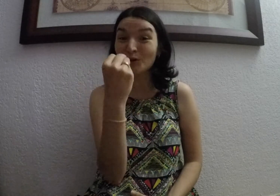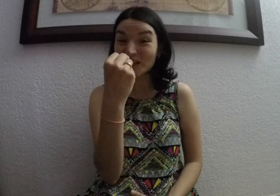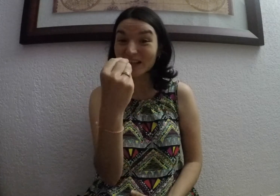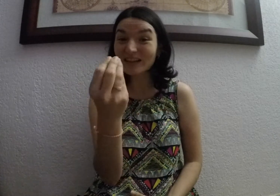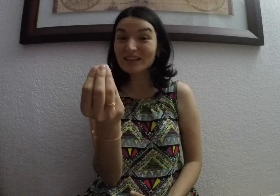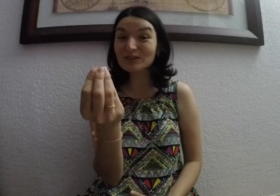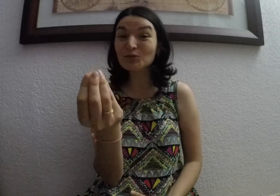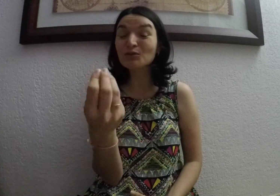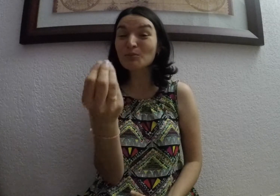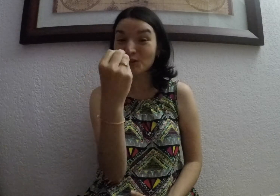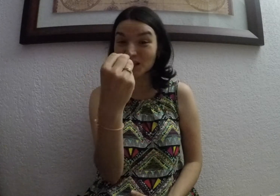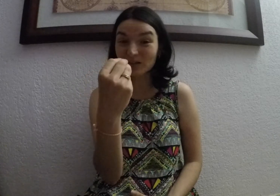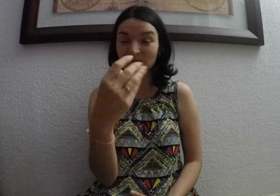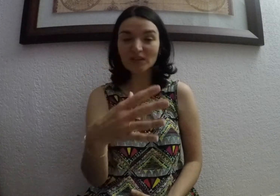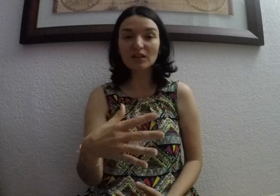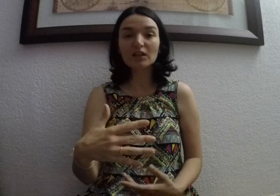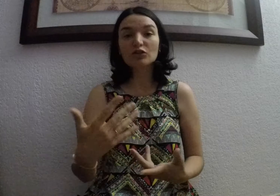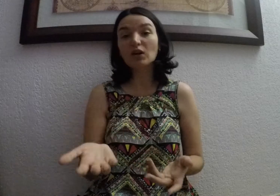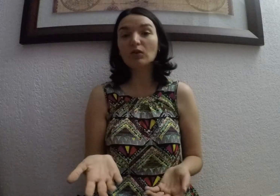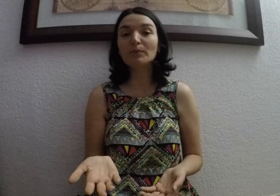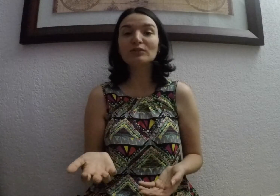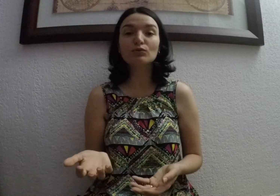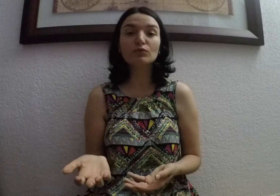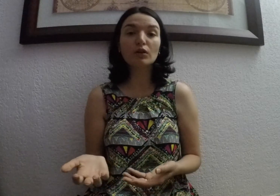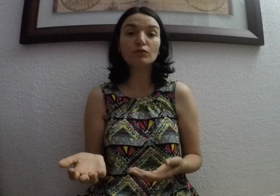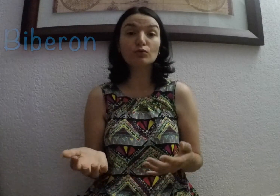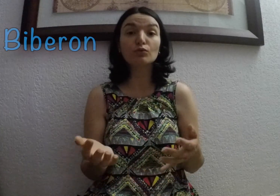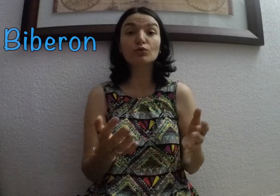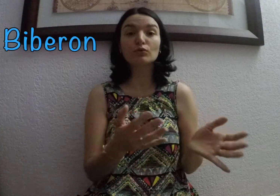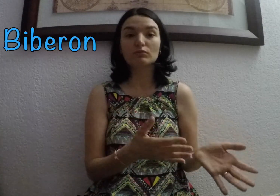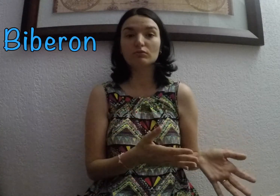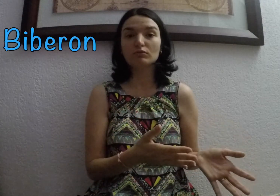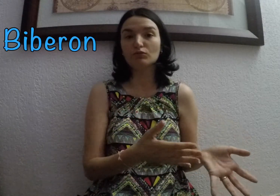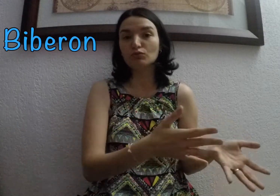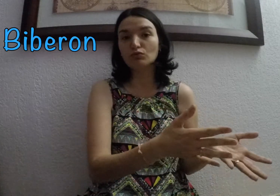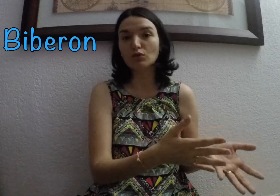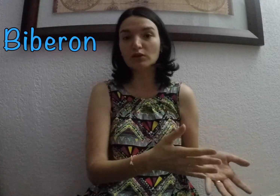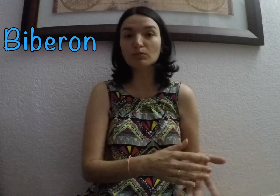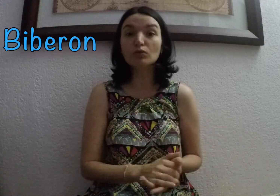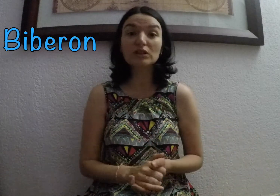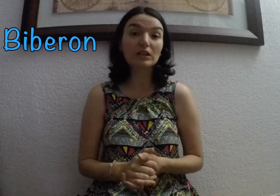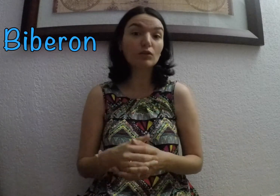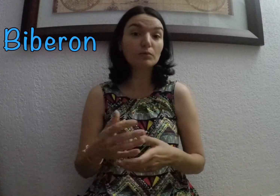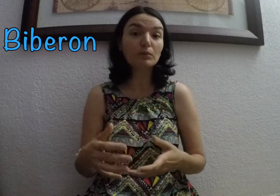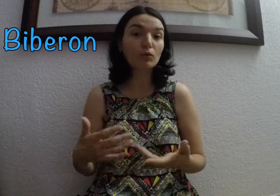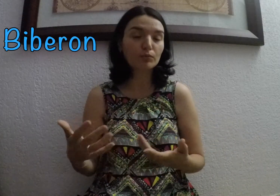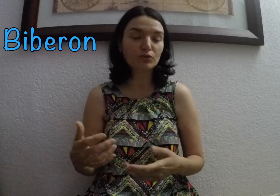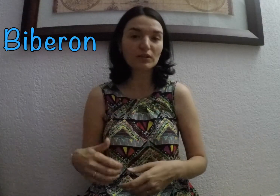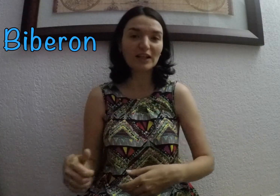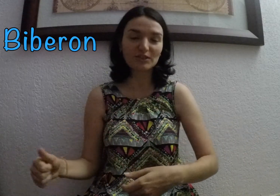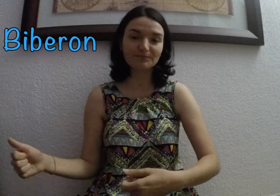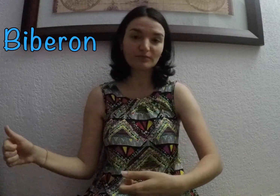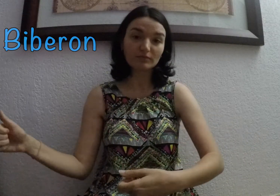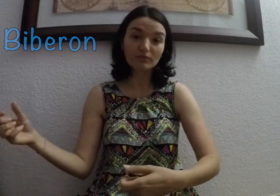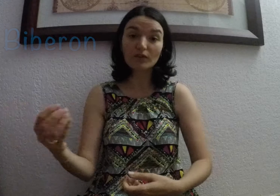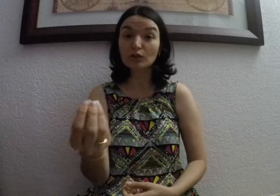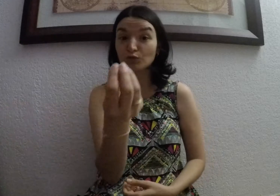manger? Tu veux manger? Je l'accompagne souvent de l'autre mot qui est le biberon pour son âge. Tu